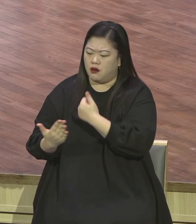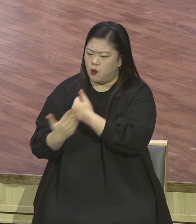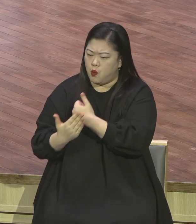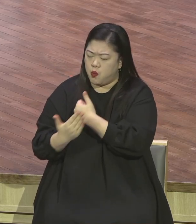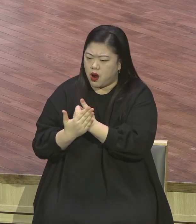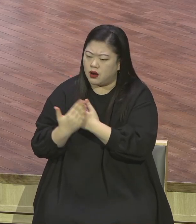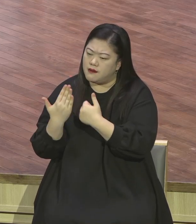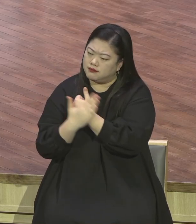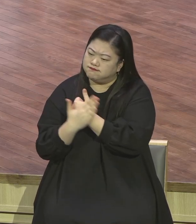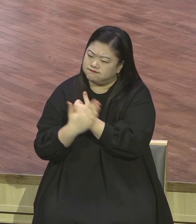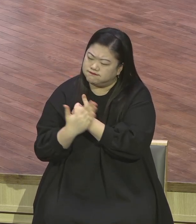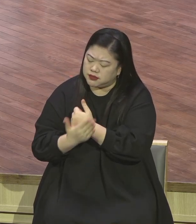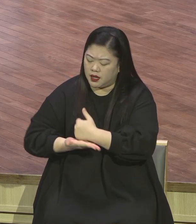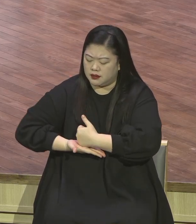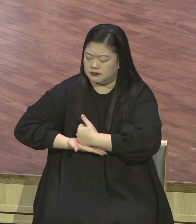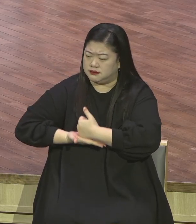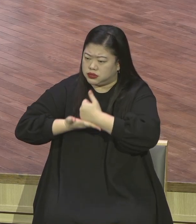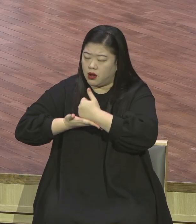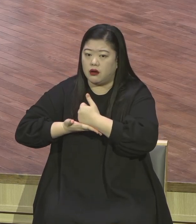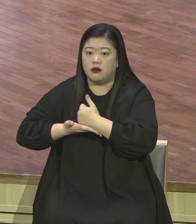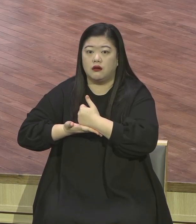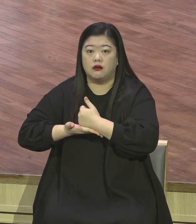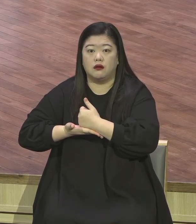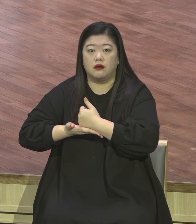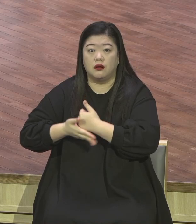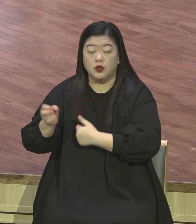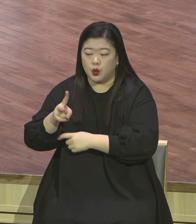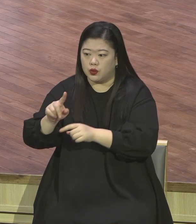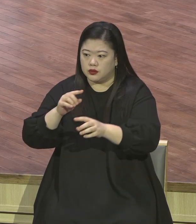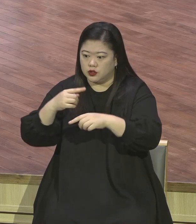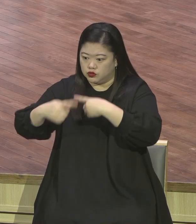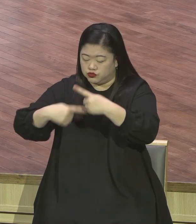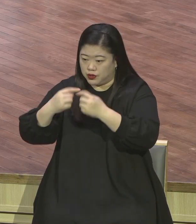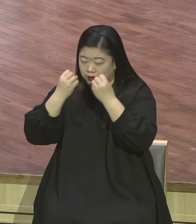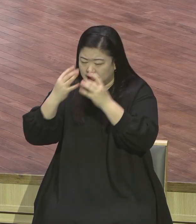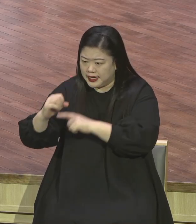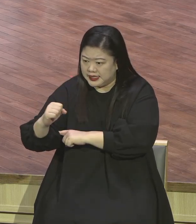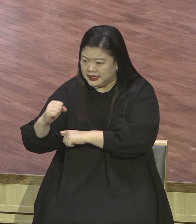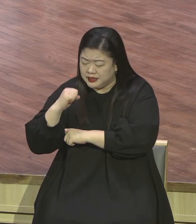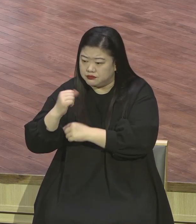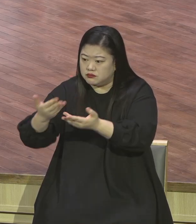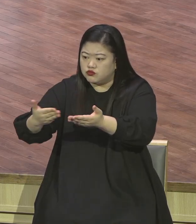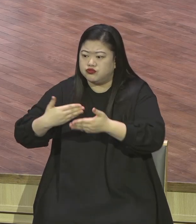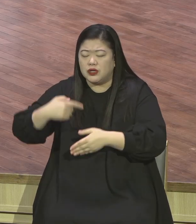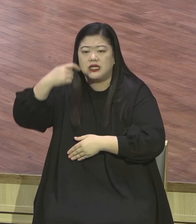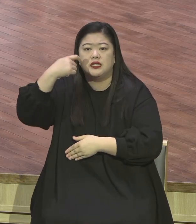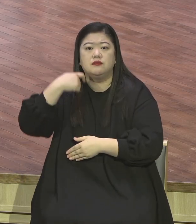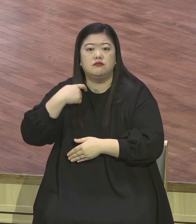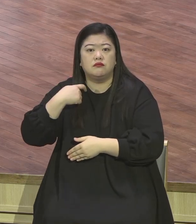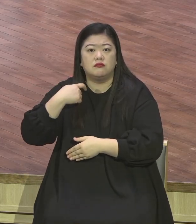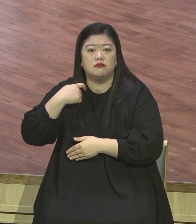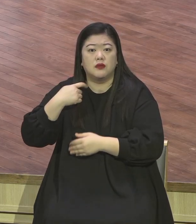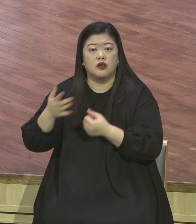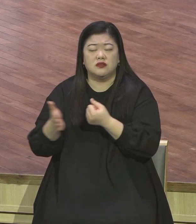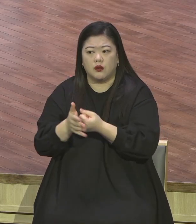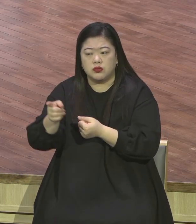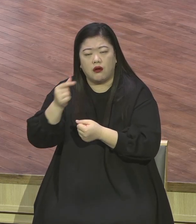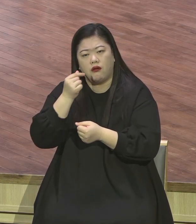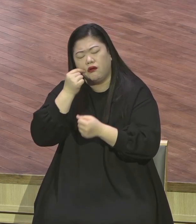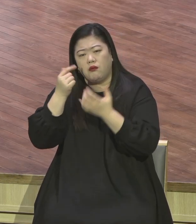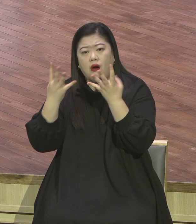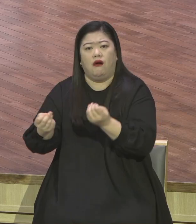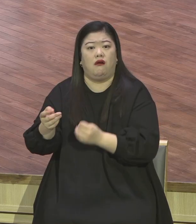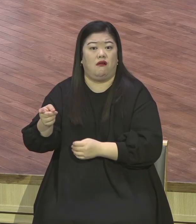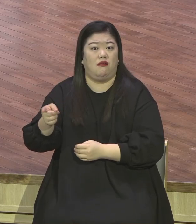계속 긍정적이고 창조적이고 발전적이고 새로운 것을 느끼게 되니까 자꾸 만나고 인기 짱이지